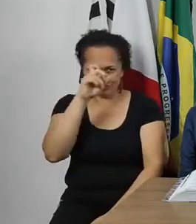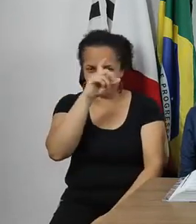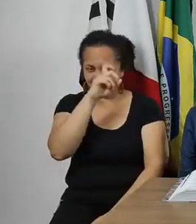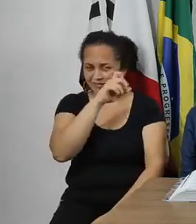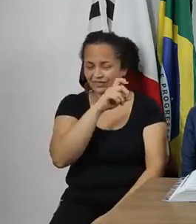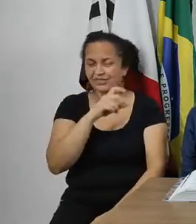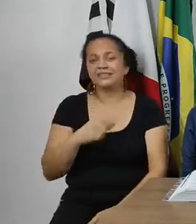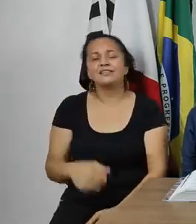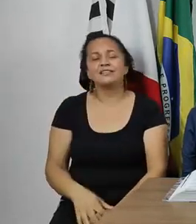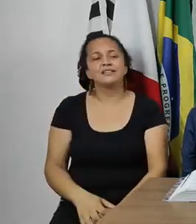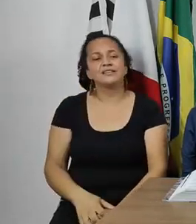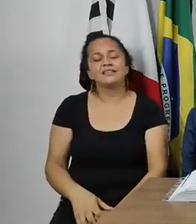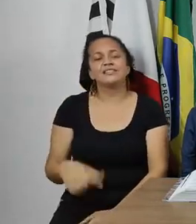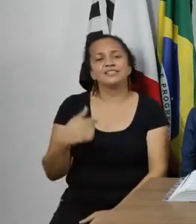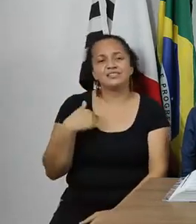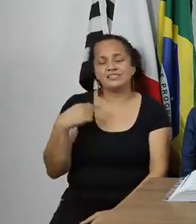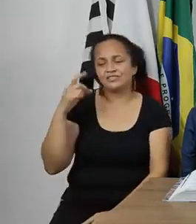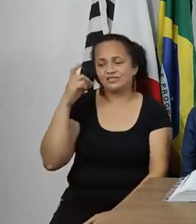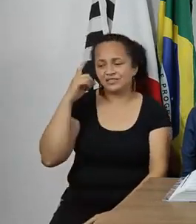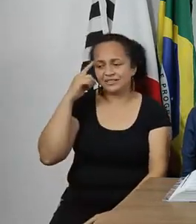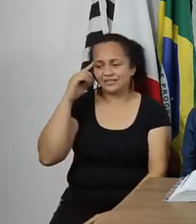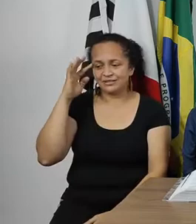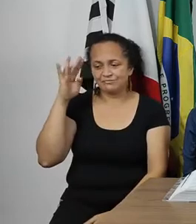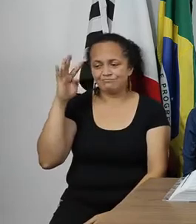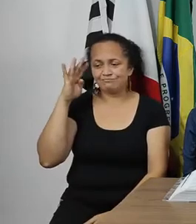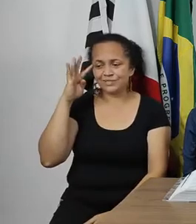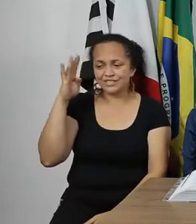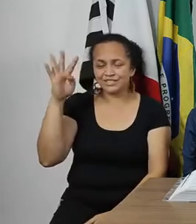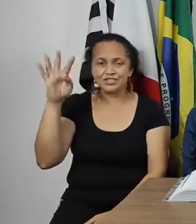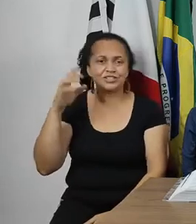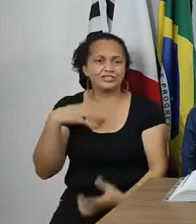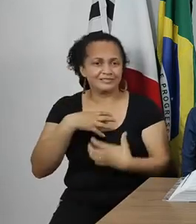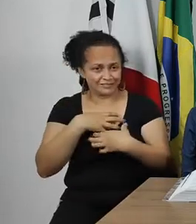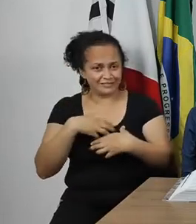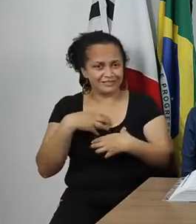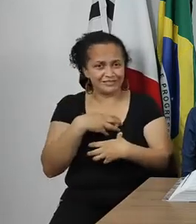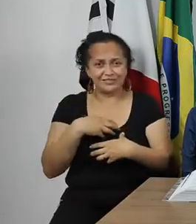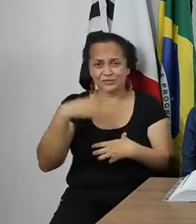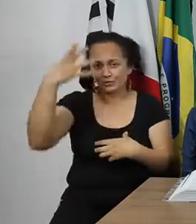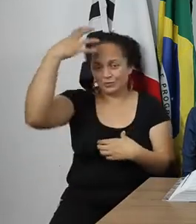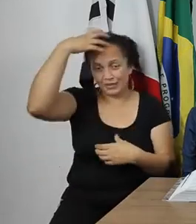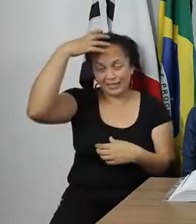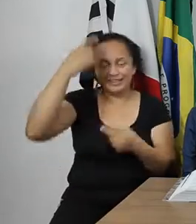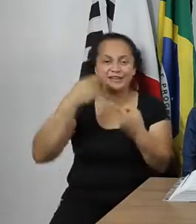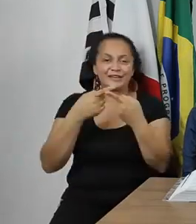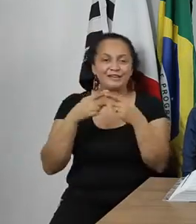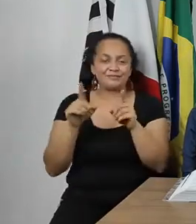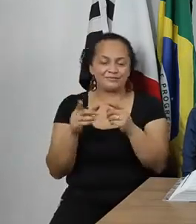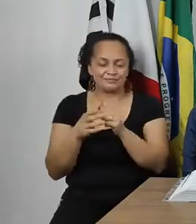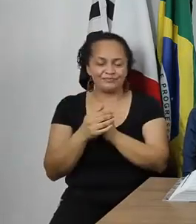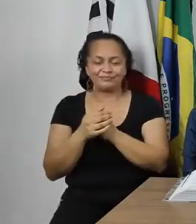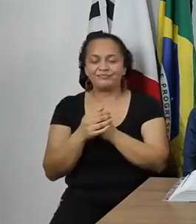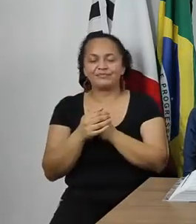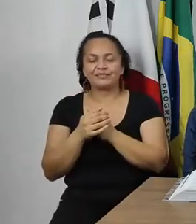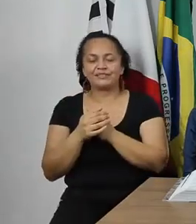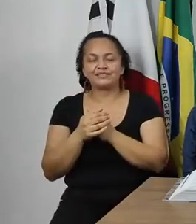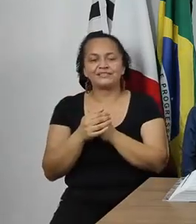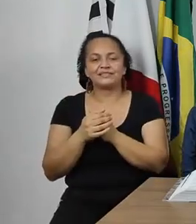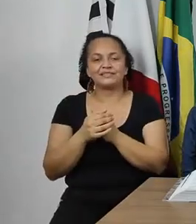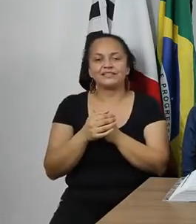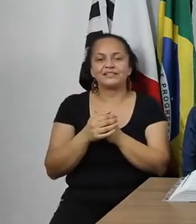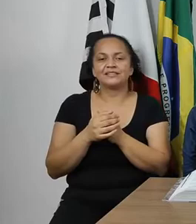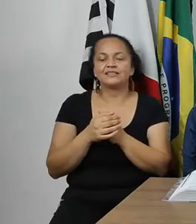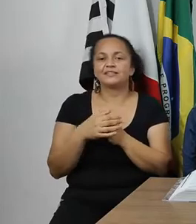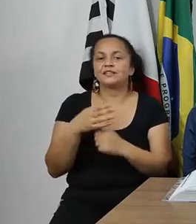eu imagino como Ezequias deve ter talvez ficado tenso, aflito com esse período.